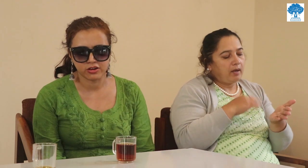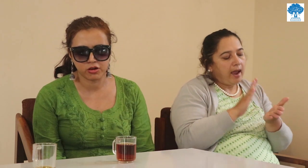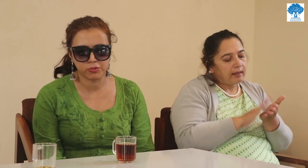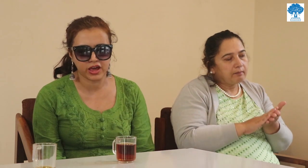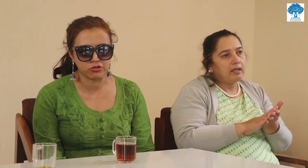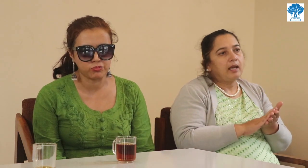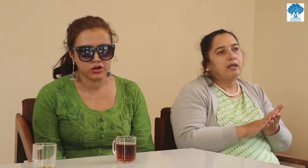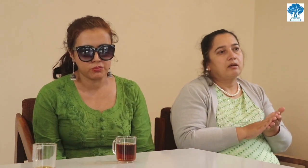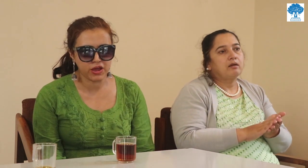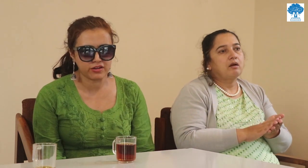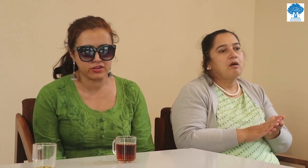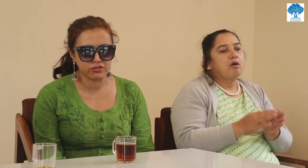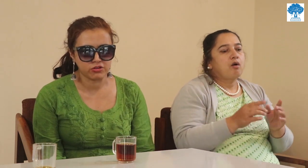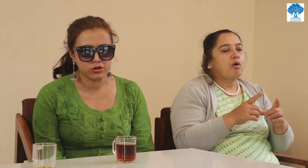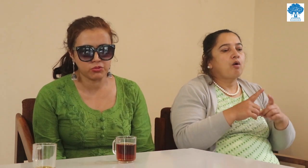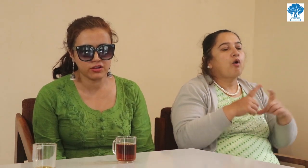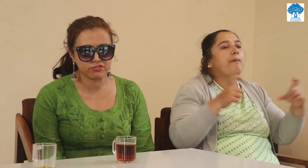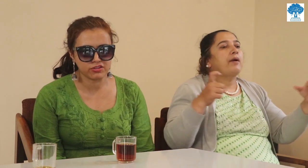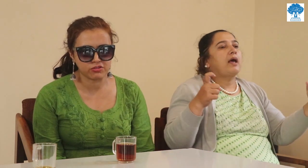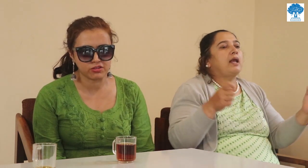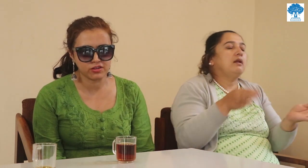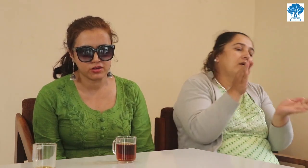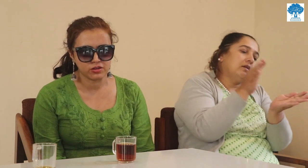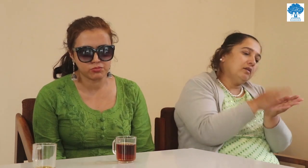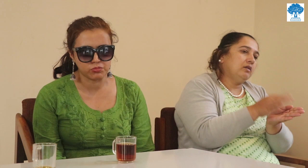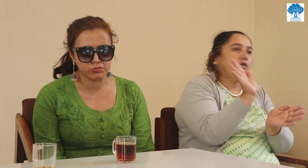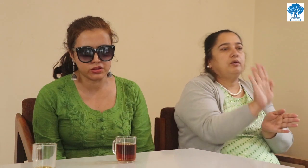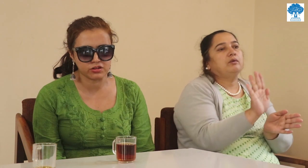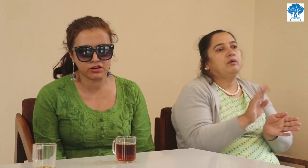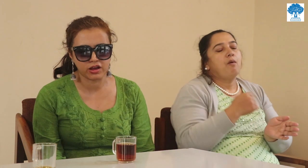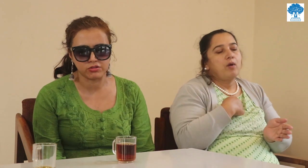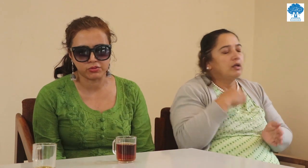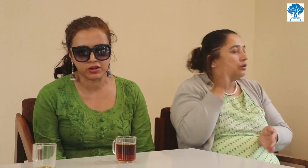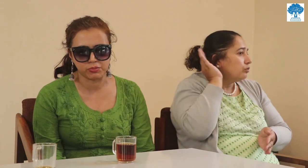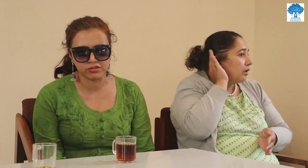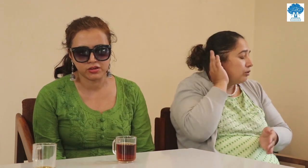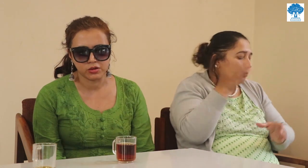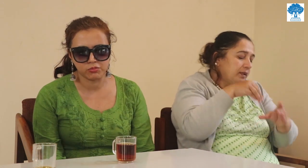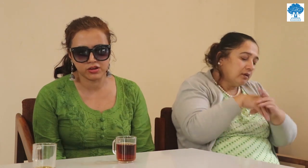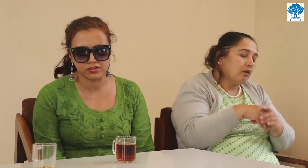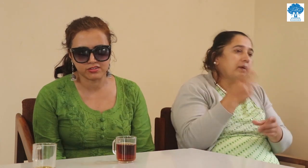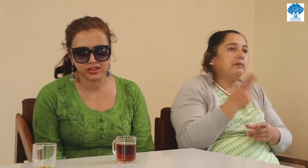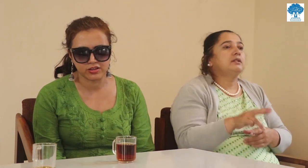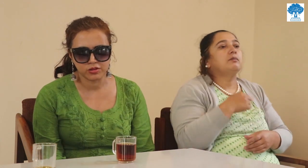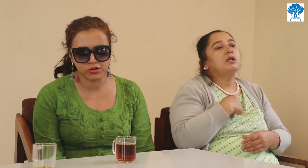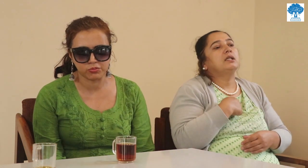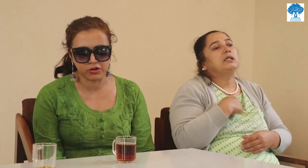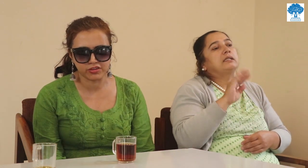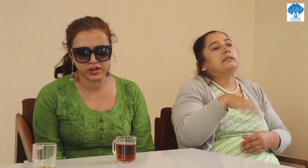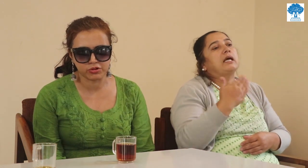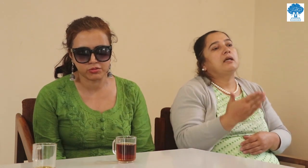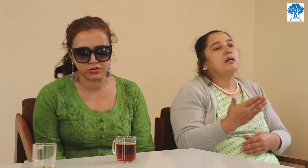ल्याएर कपडाको प्याड दियो मैले सुनेको थिएँ भित्र लगाउने भनेपछि मैले त्यसलाई